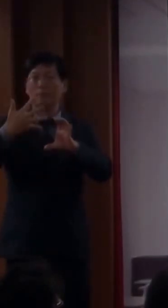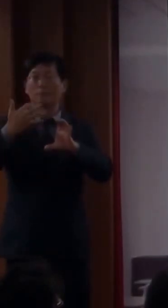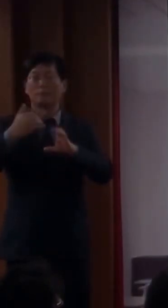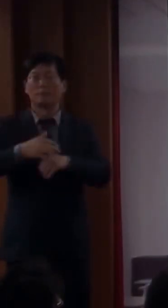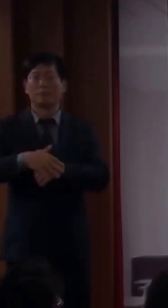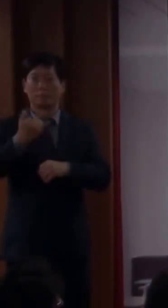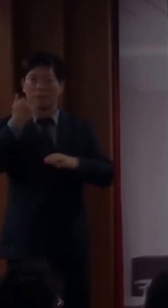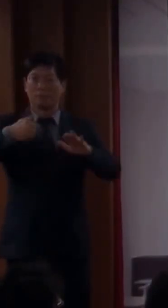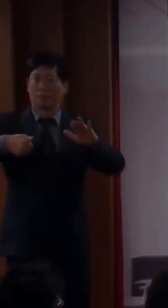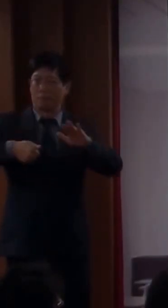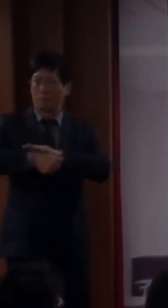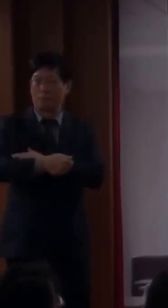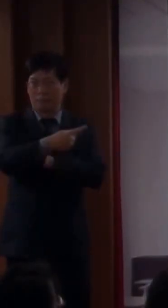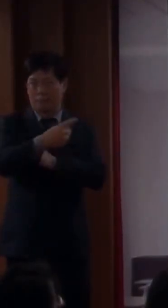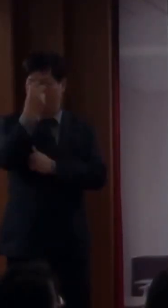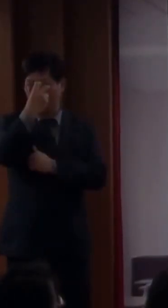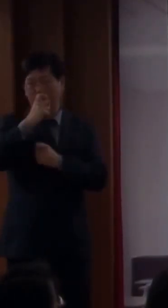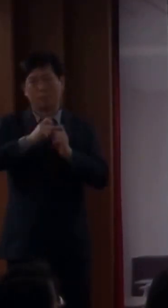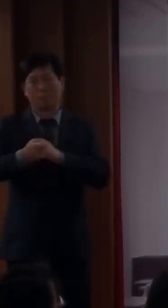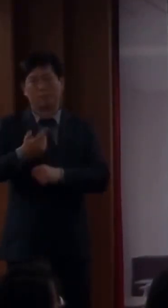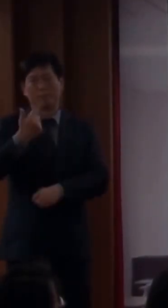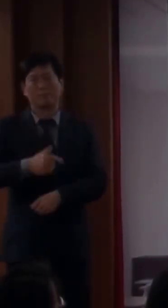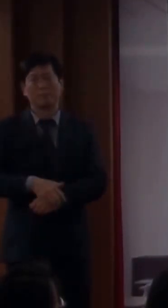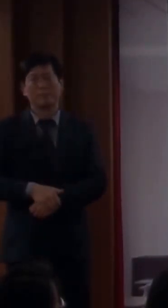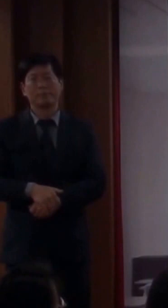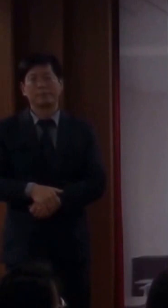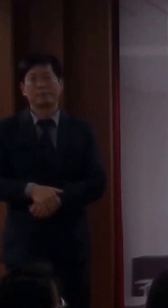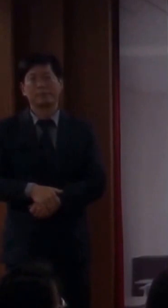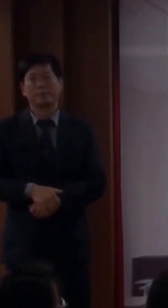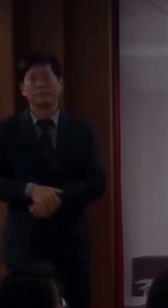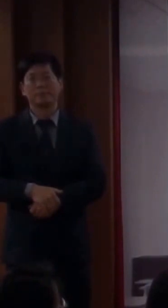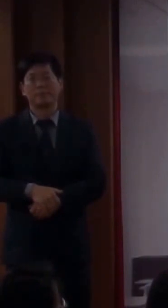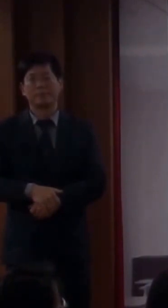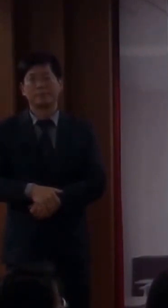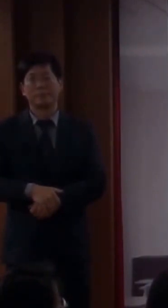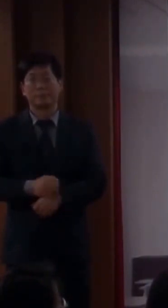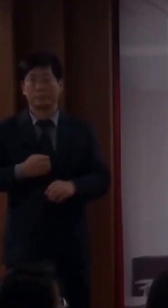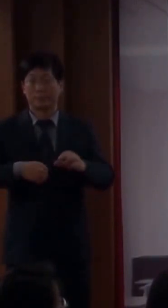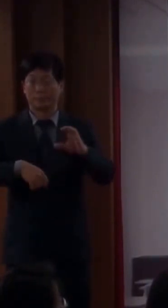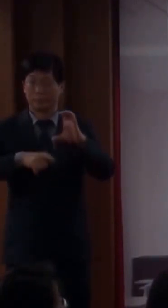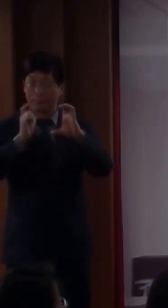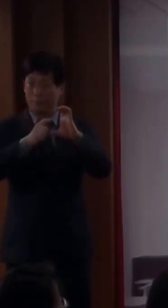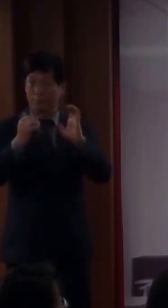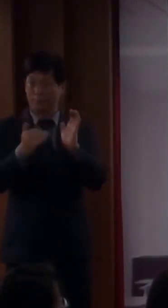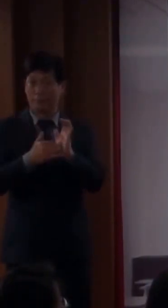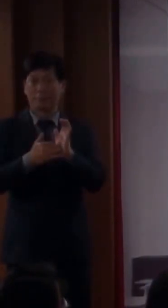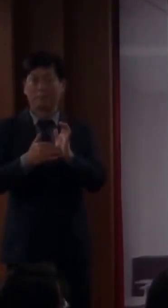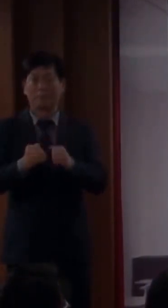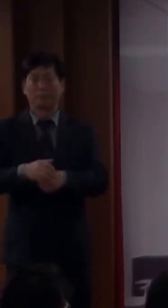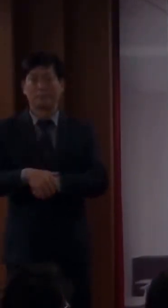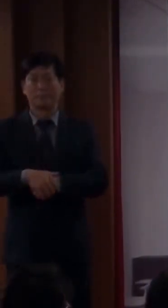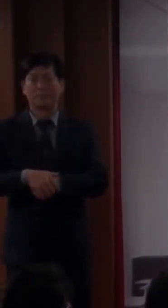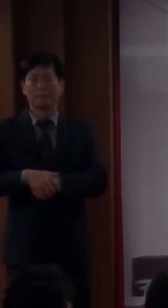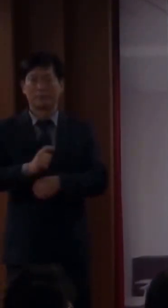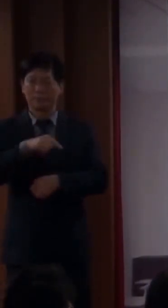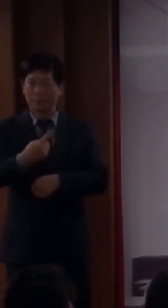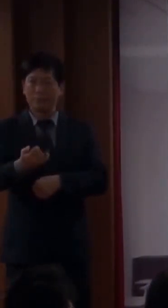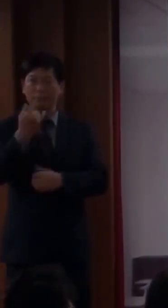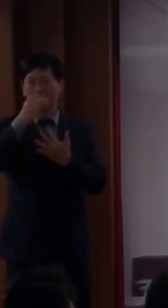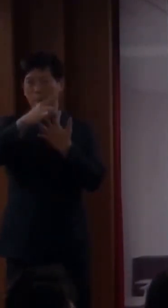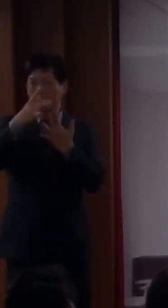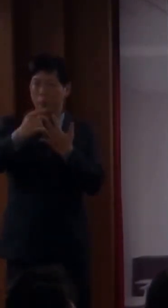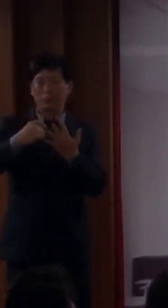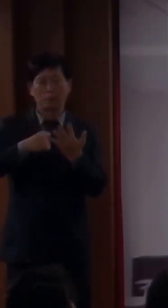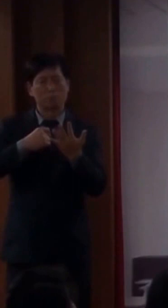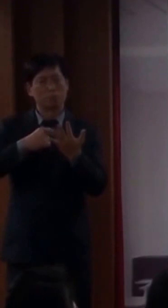直接进入这个查缴税的这个选项啦。那按下这个查缴税的选项之后呢，你进去就可以选择缴